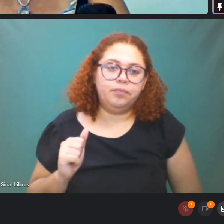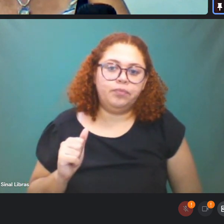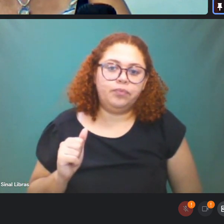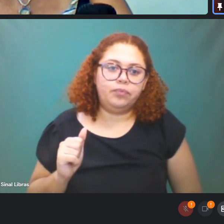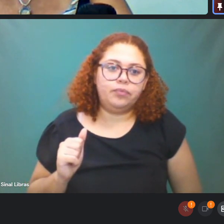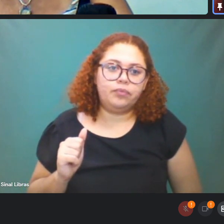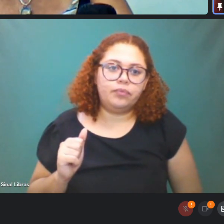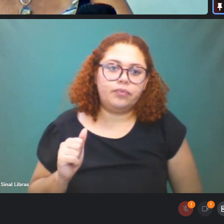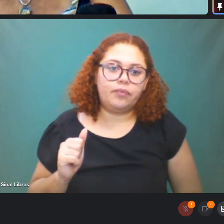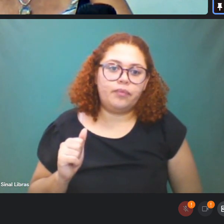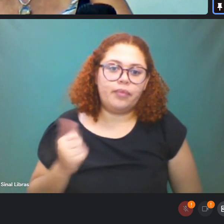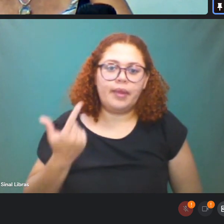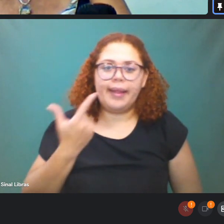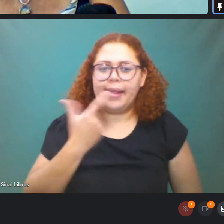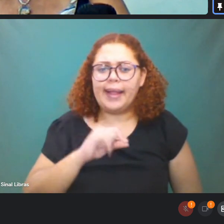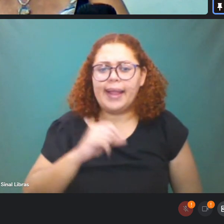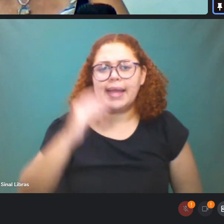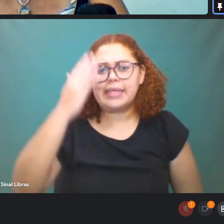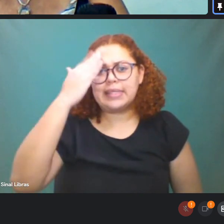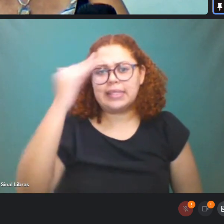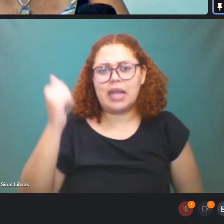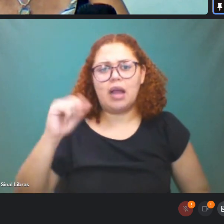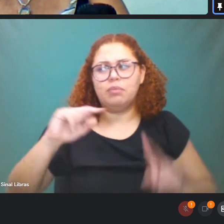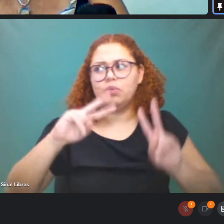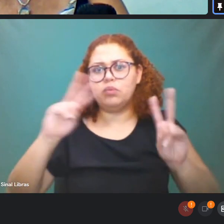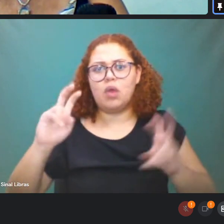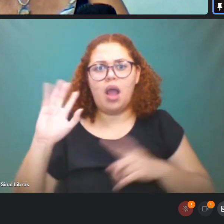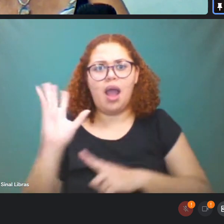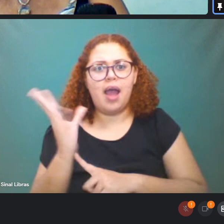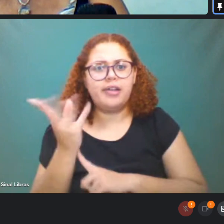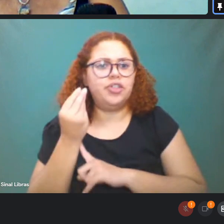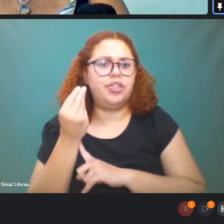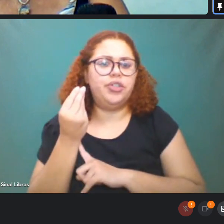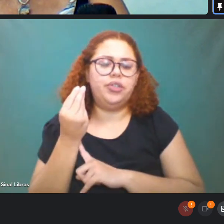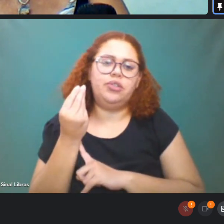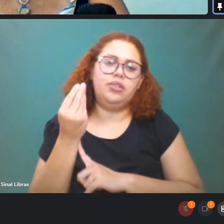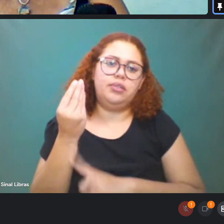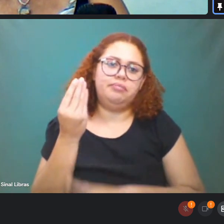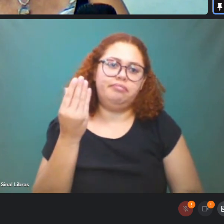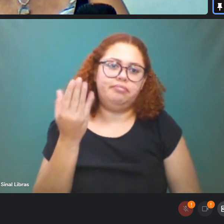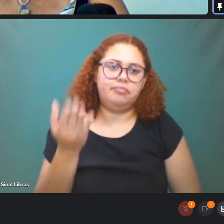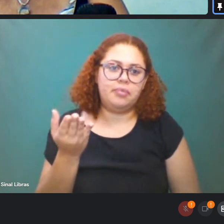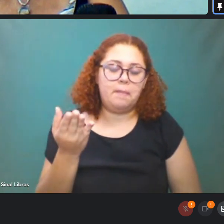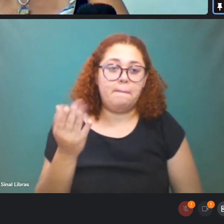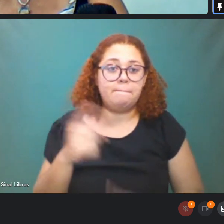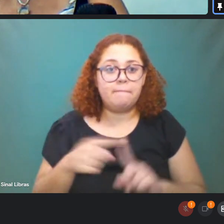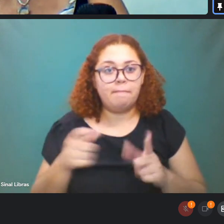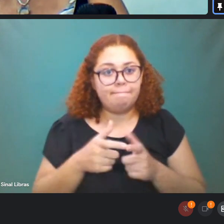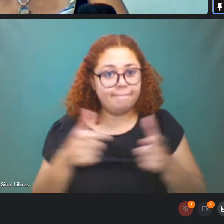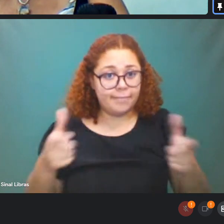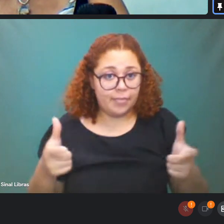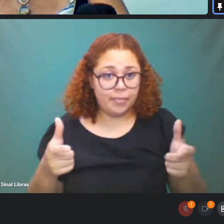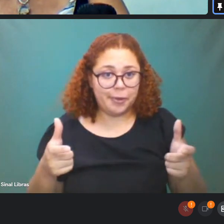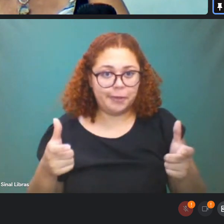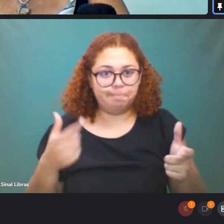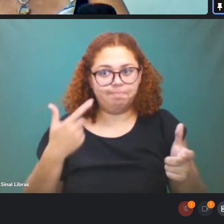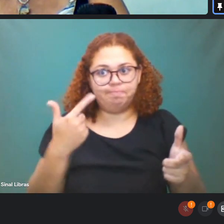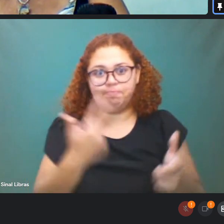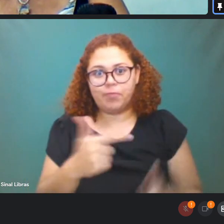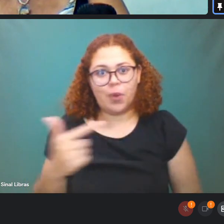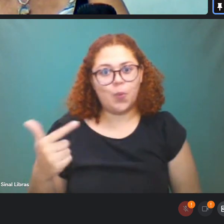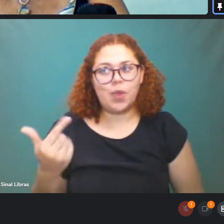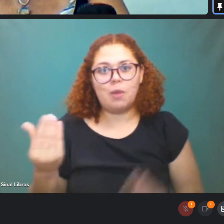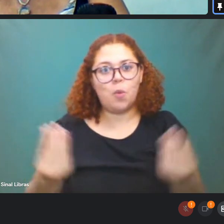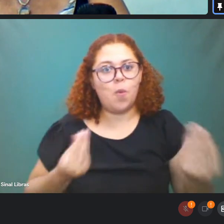que ele sabe alguma coisa de artista, que ele seja artista, mas muitos deles não têm como